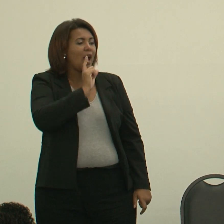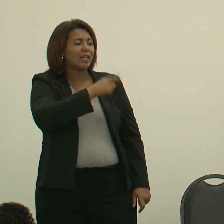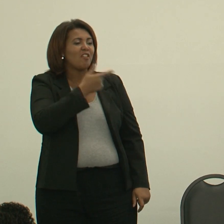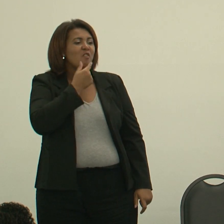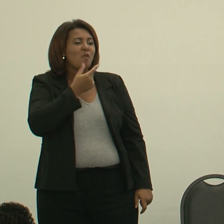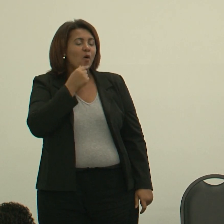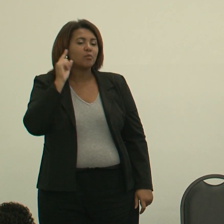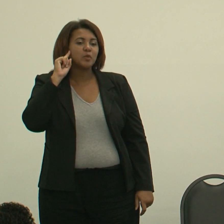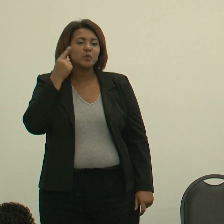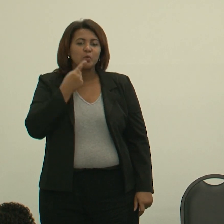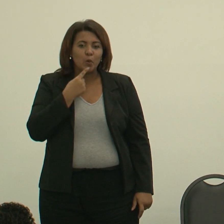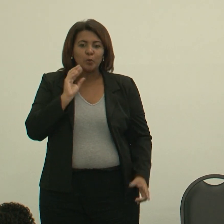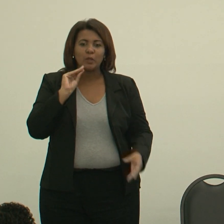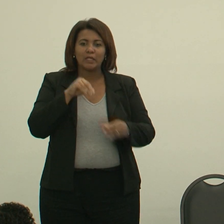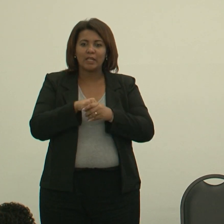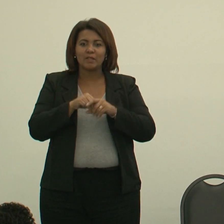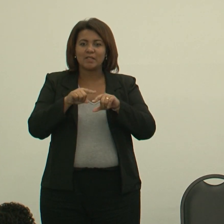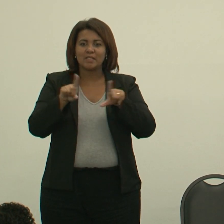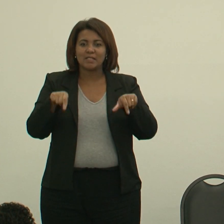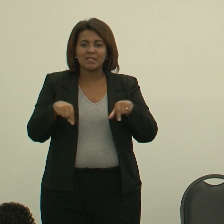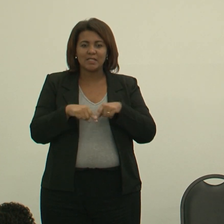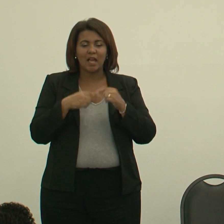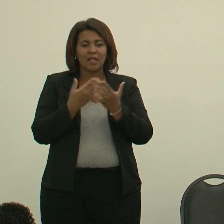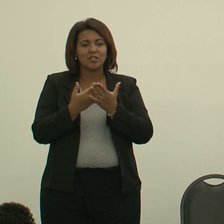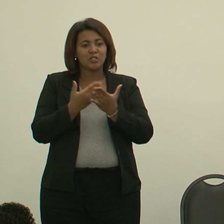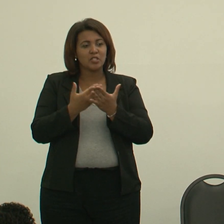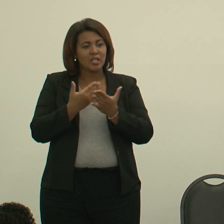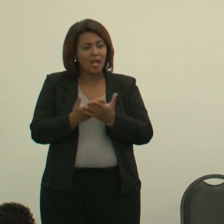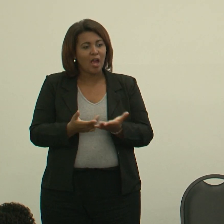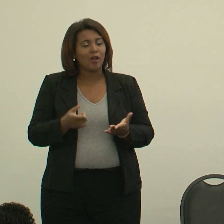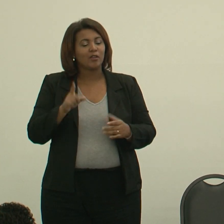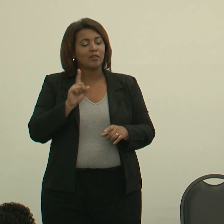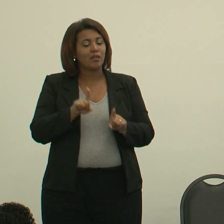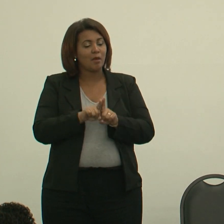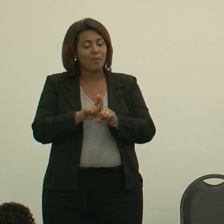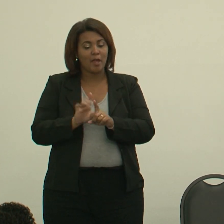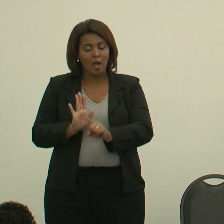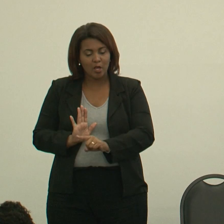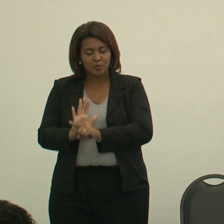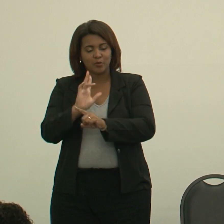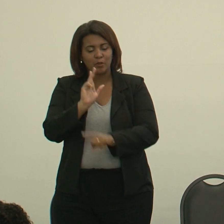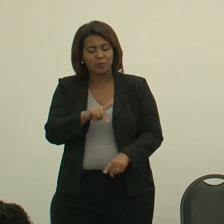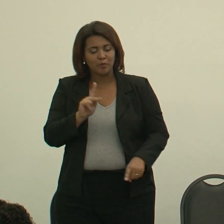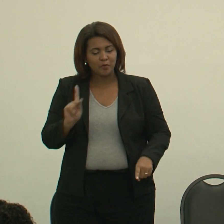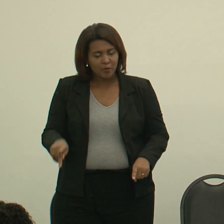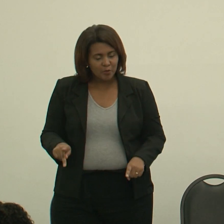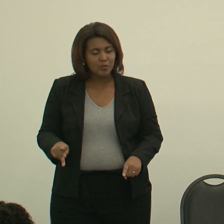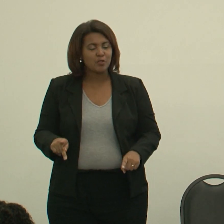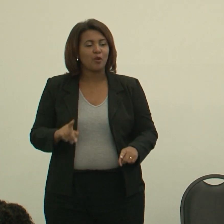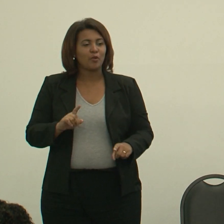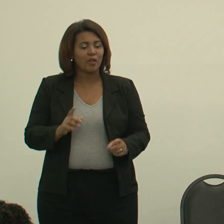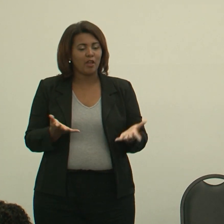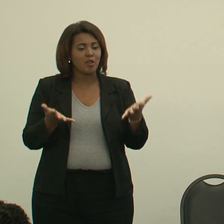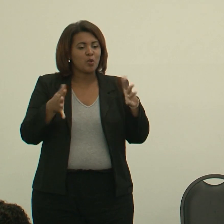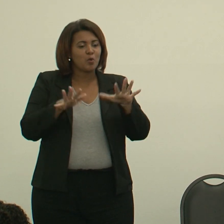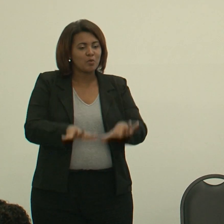em sala de aula e contribuições para a prática docente inclusiva e intercultural. Então, a nossa proposta